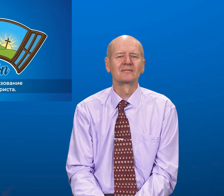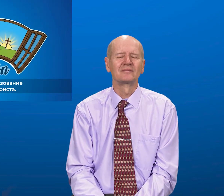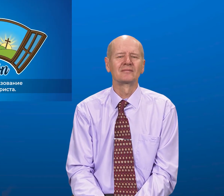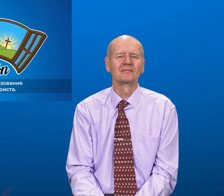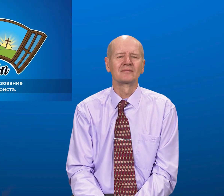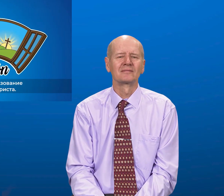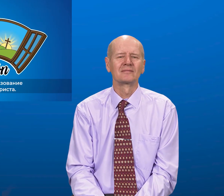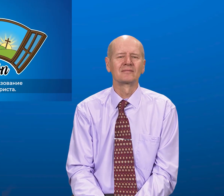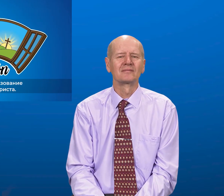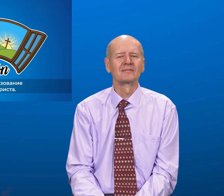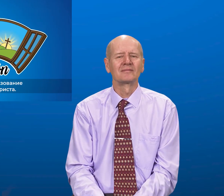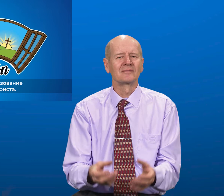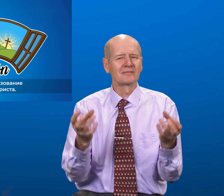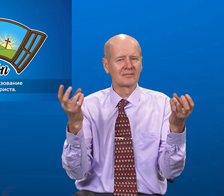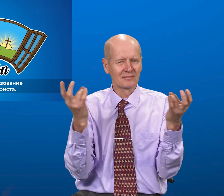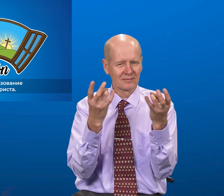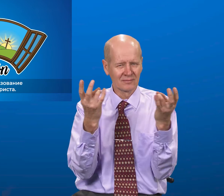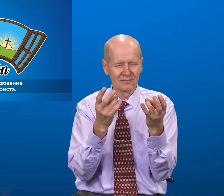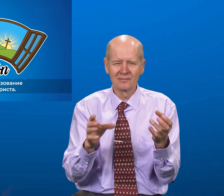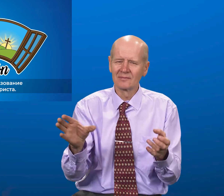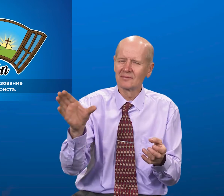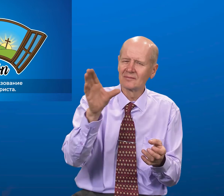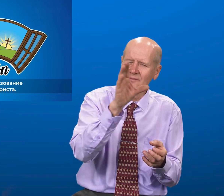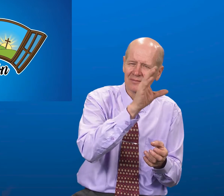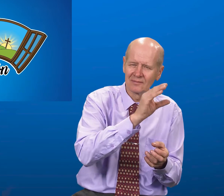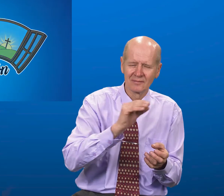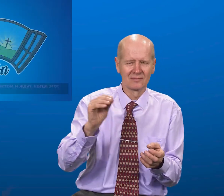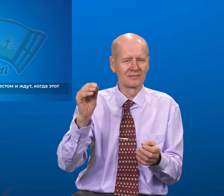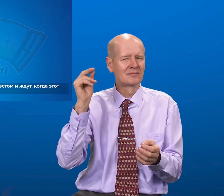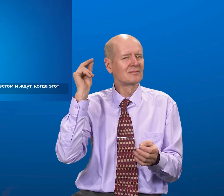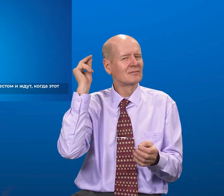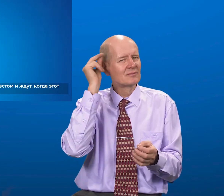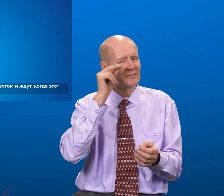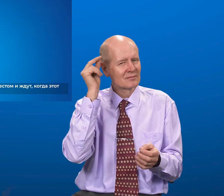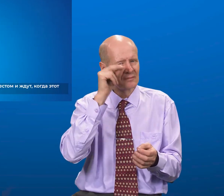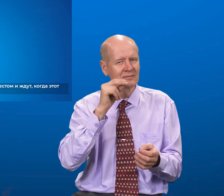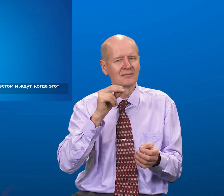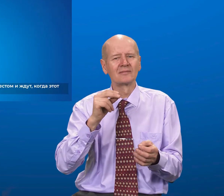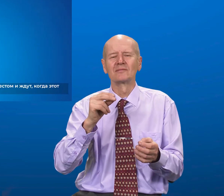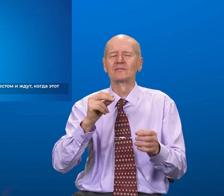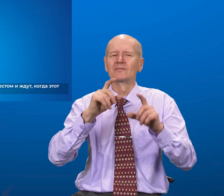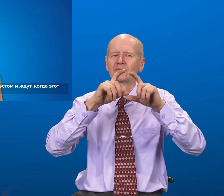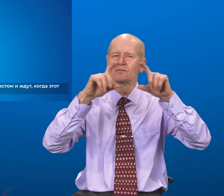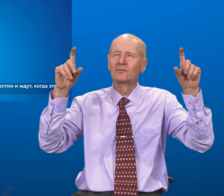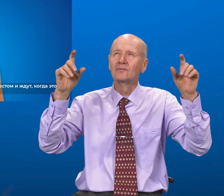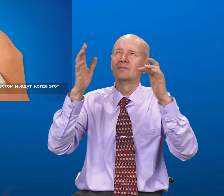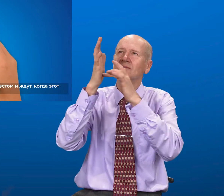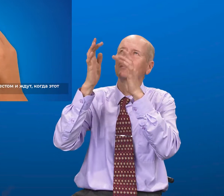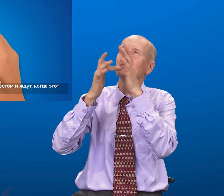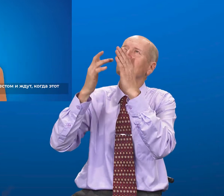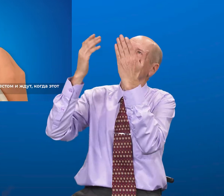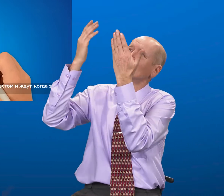Давайте откроем окно в образование и будем учиться в школе Христа. Некоторые ученики считают школу ужасным